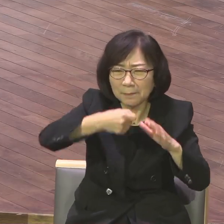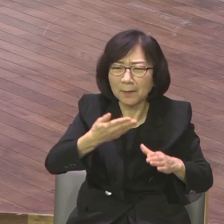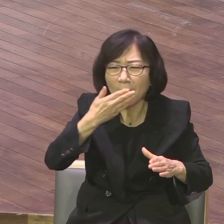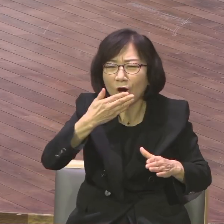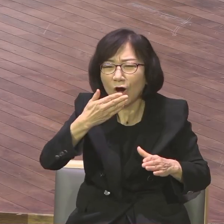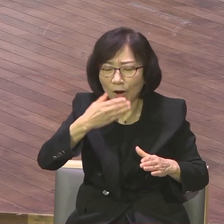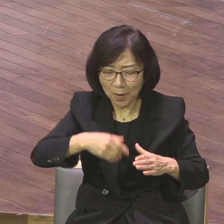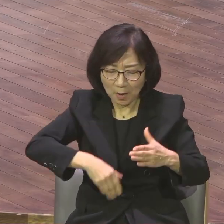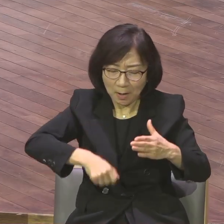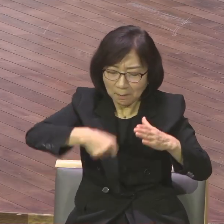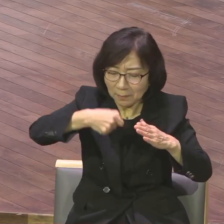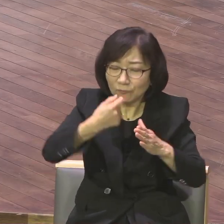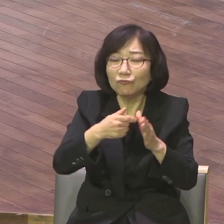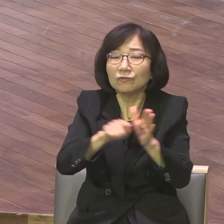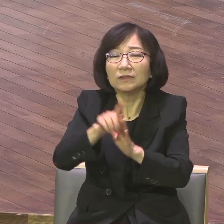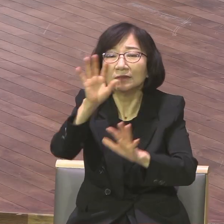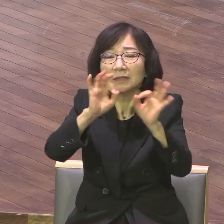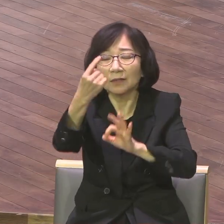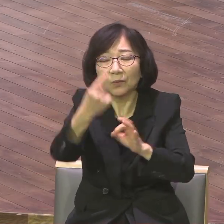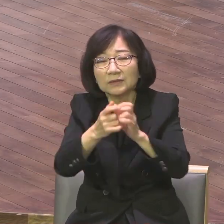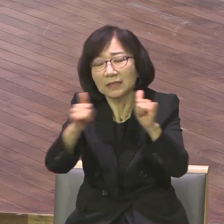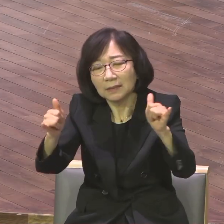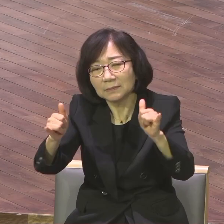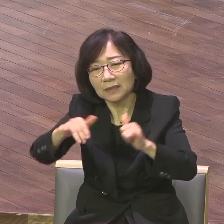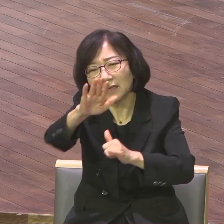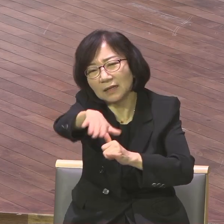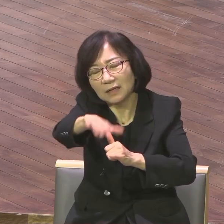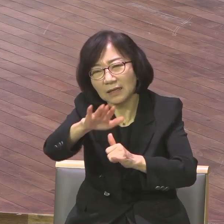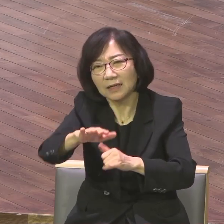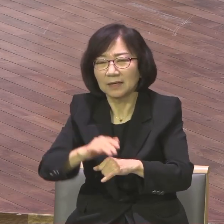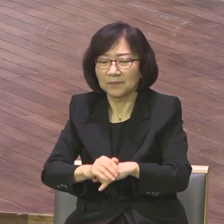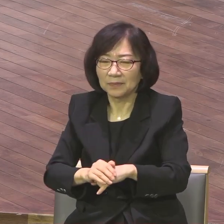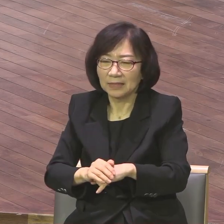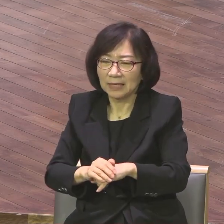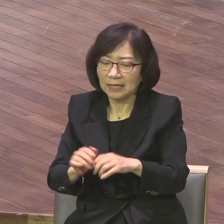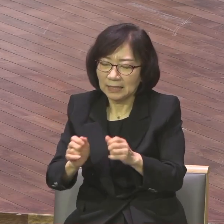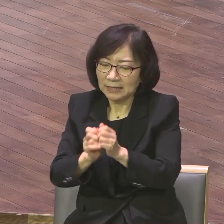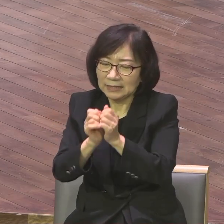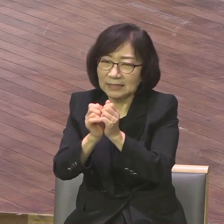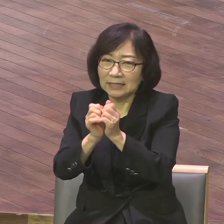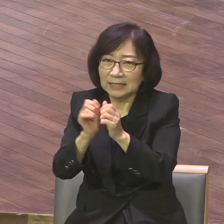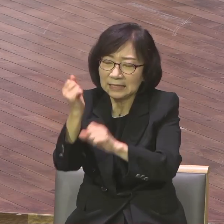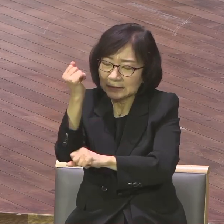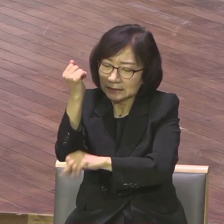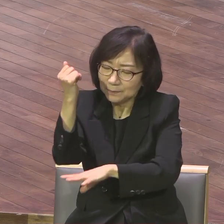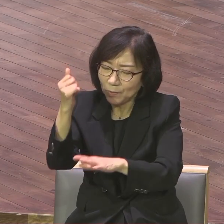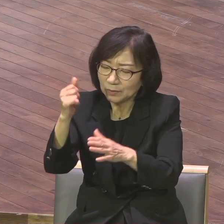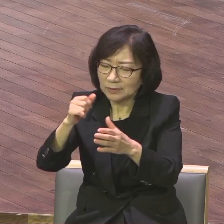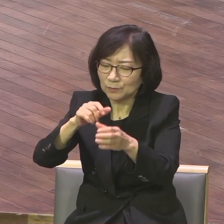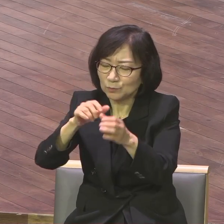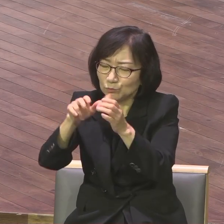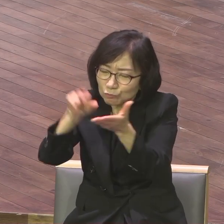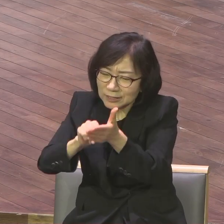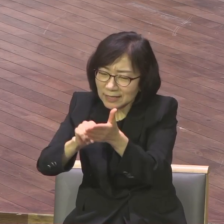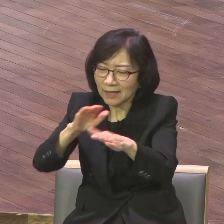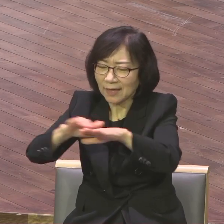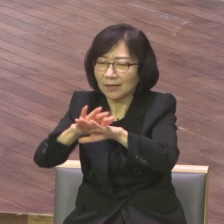무리들을 향해서 인생의 근본적인 이 문제를 해결할 수 있는 답을